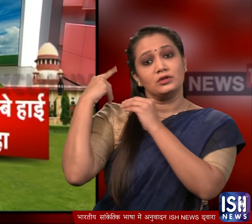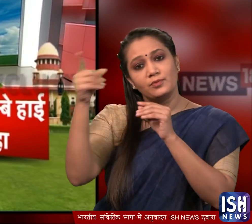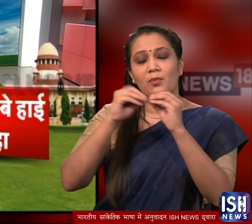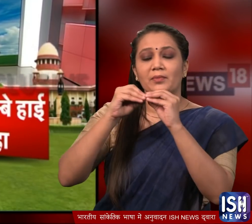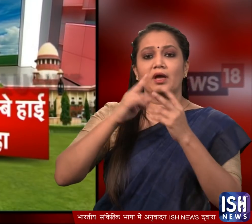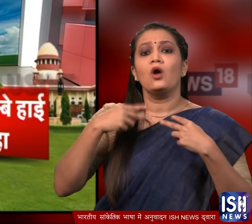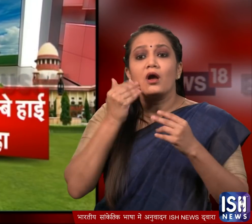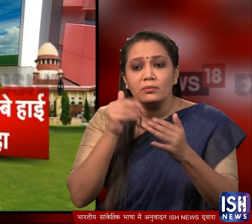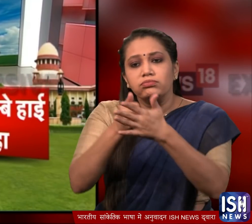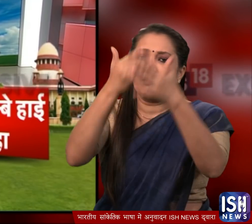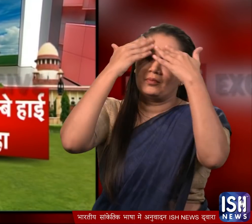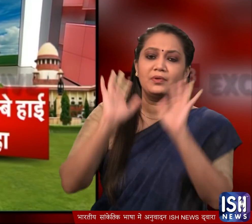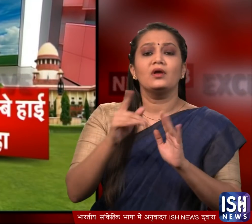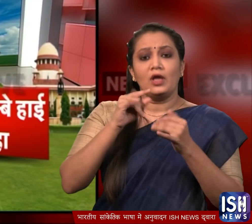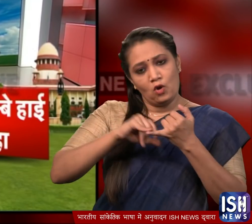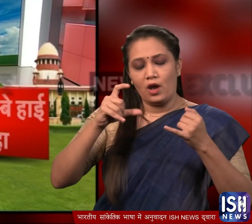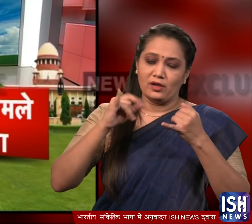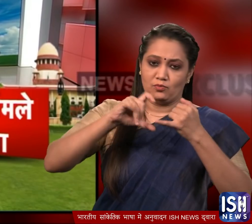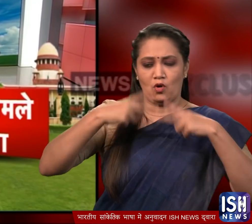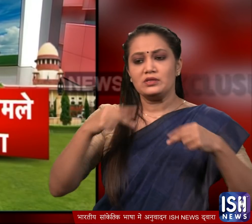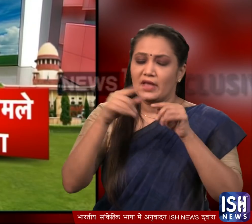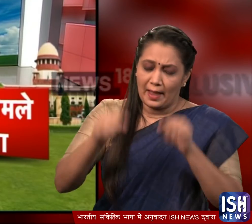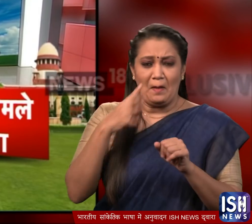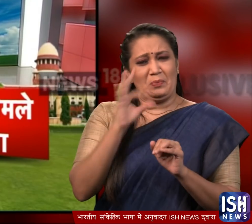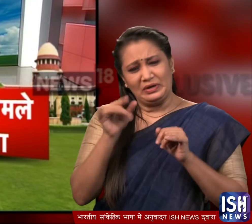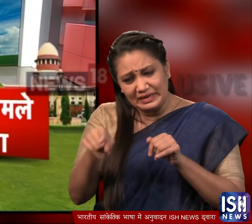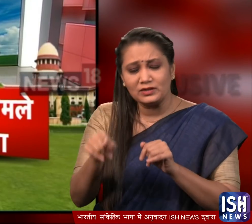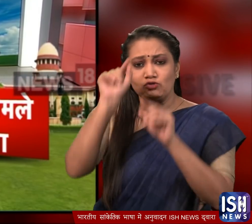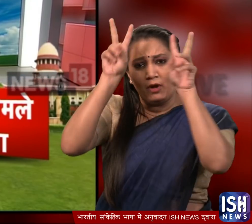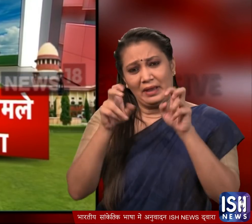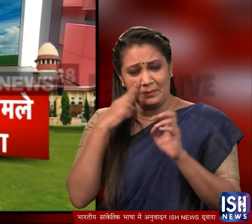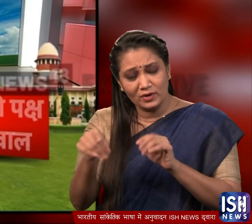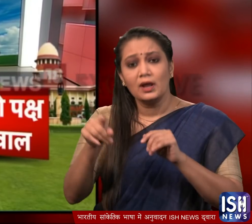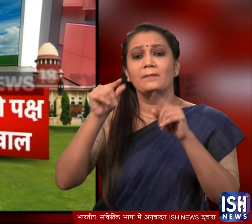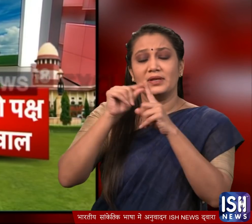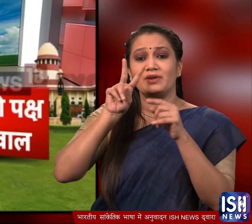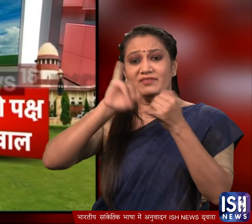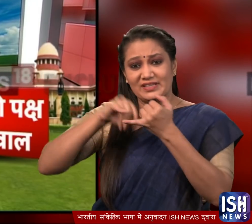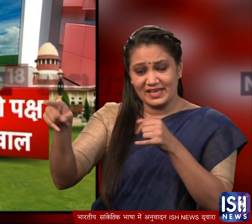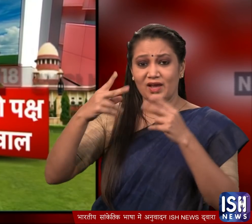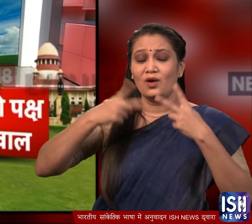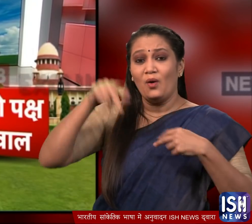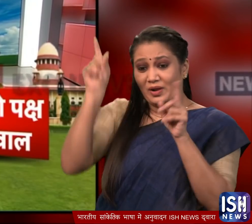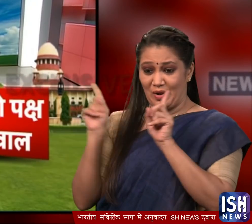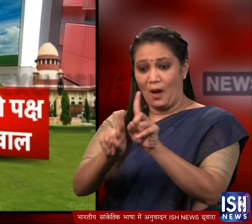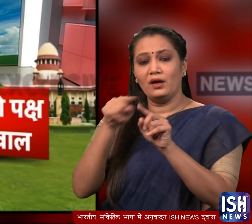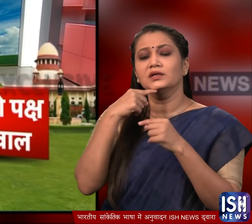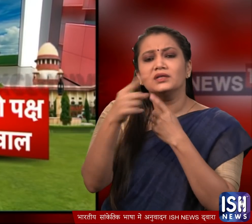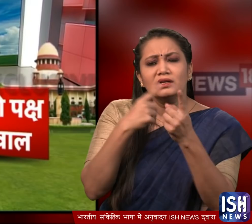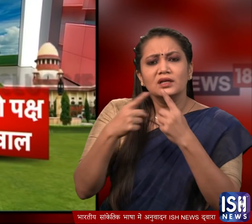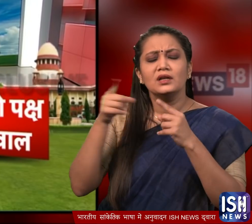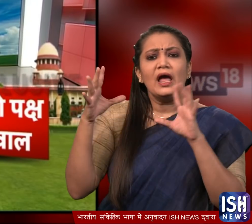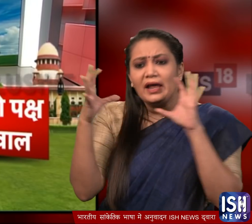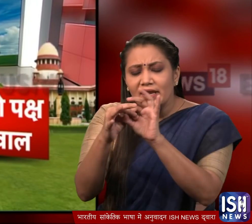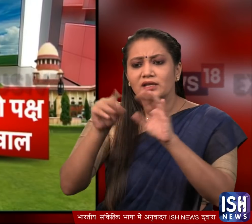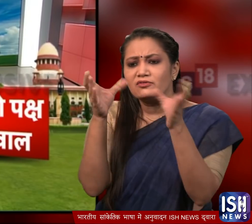कोर्ट पर छोड़ दिया कि सुनवाई कब की जाए। हालांकि कोर्ट ने यह माना कि मामला गंभीर है। साथ ही अदालत ने परमबीर सिंह के वकील से यह भी पूछा कि